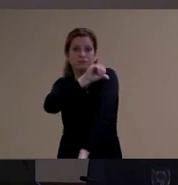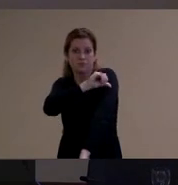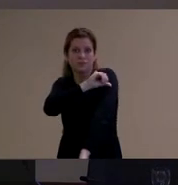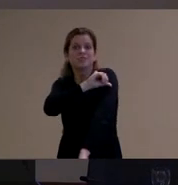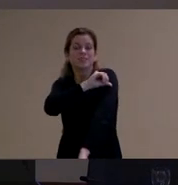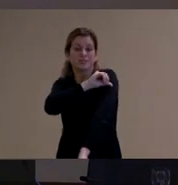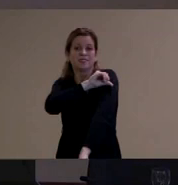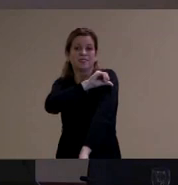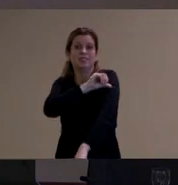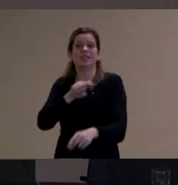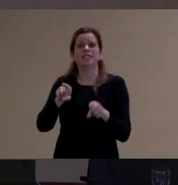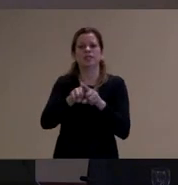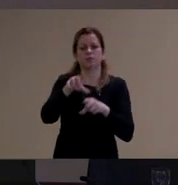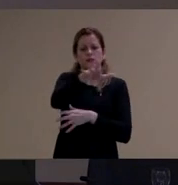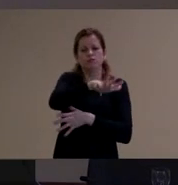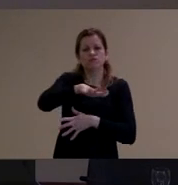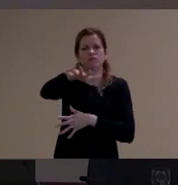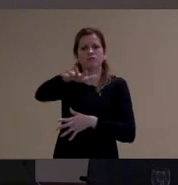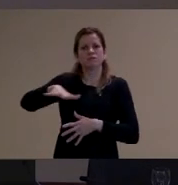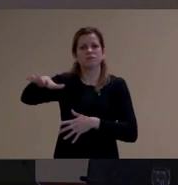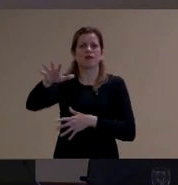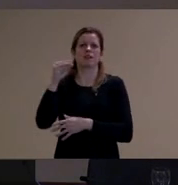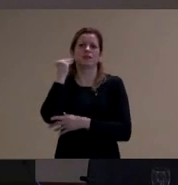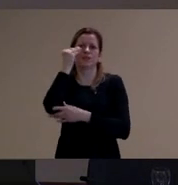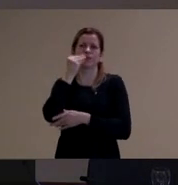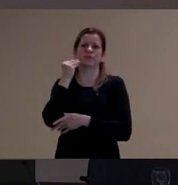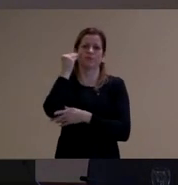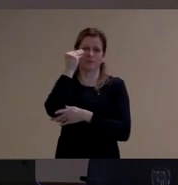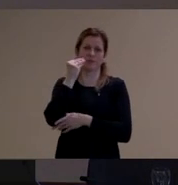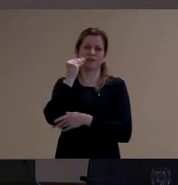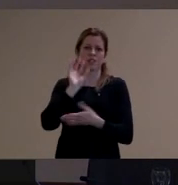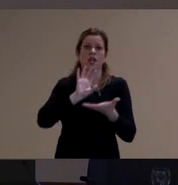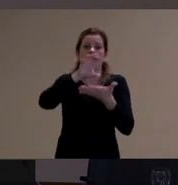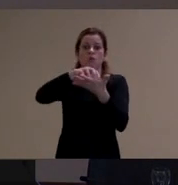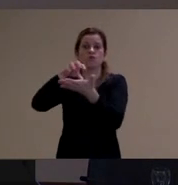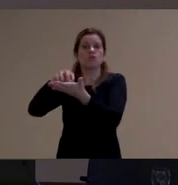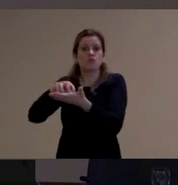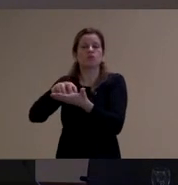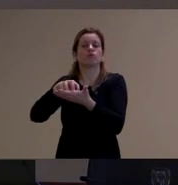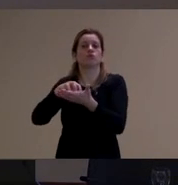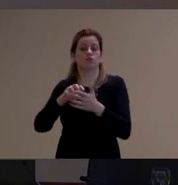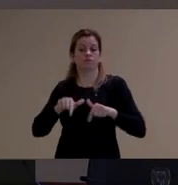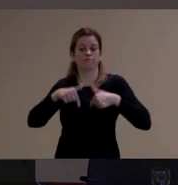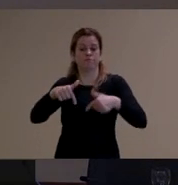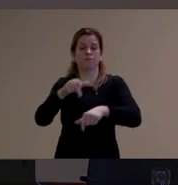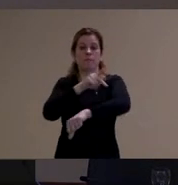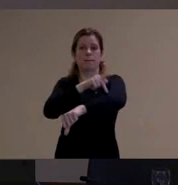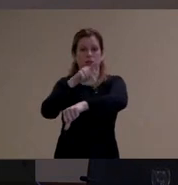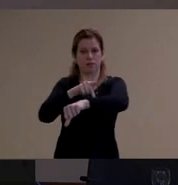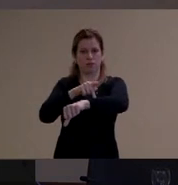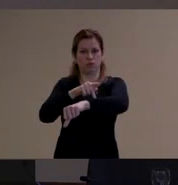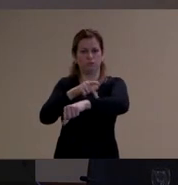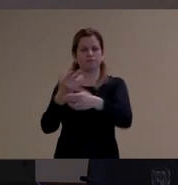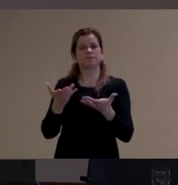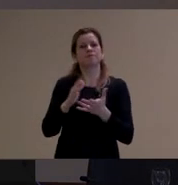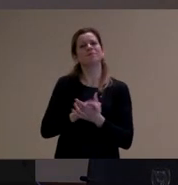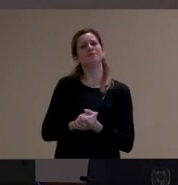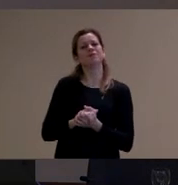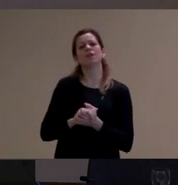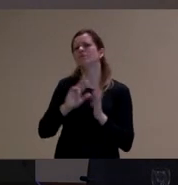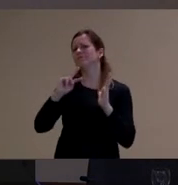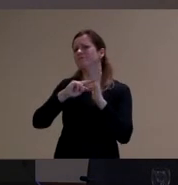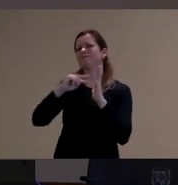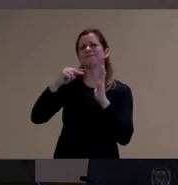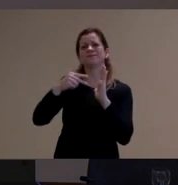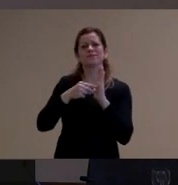os próprios Campos de experiência né e os núcleos ação pedagógica qual a definição de né